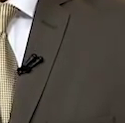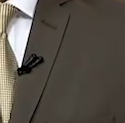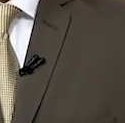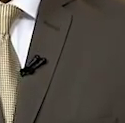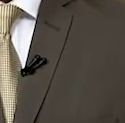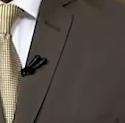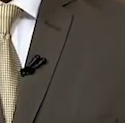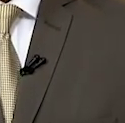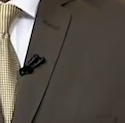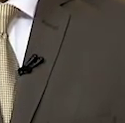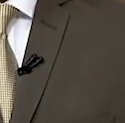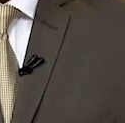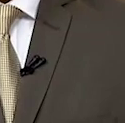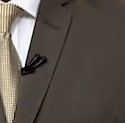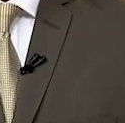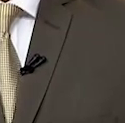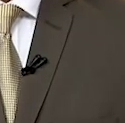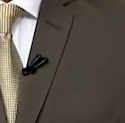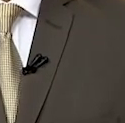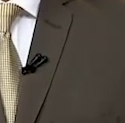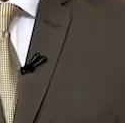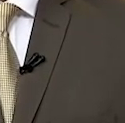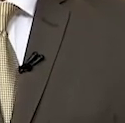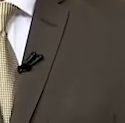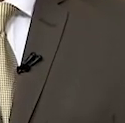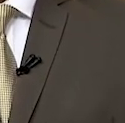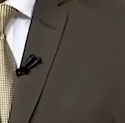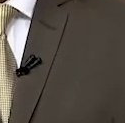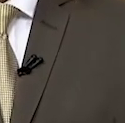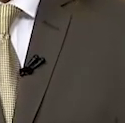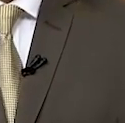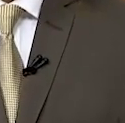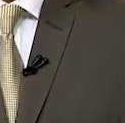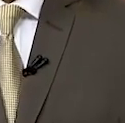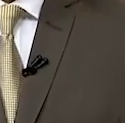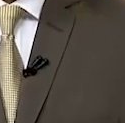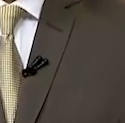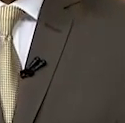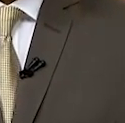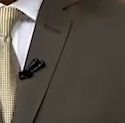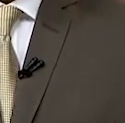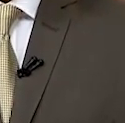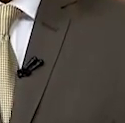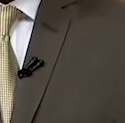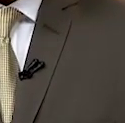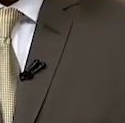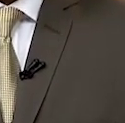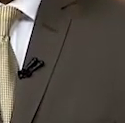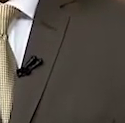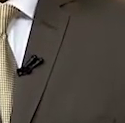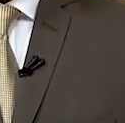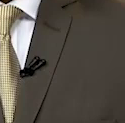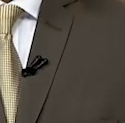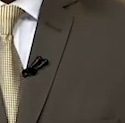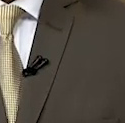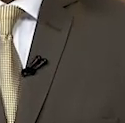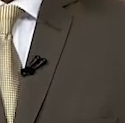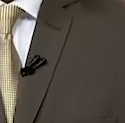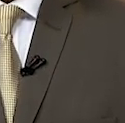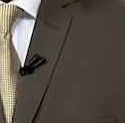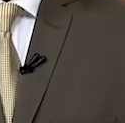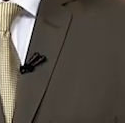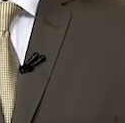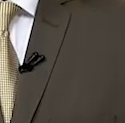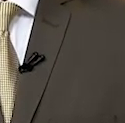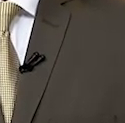está nessas empresas pequenas, que são, no fim das contas, as que mais sofrem com essa paralisação prolongada. Necessária, mas são as que mais